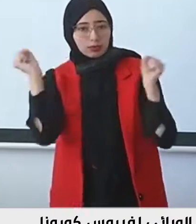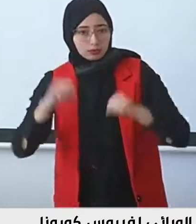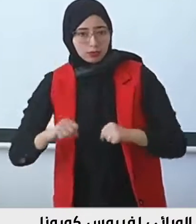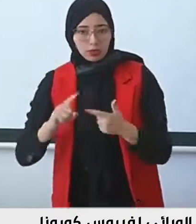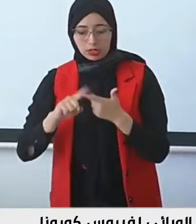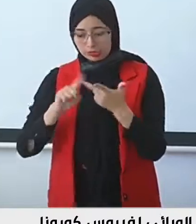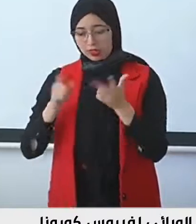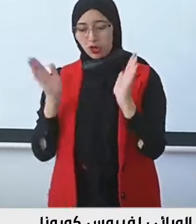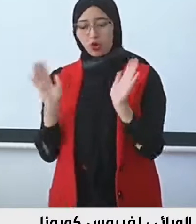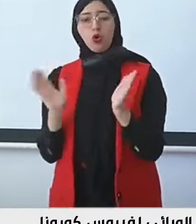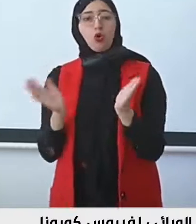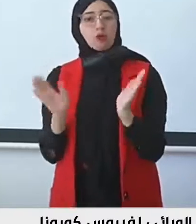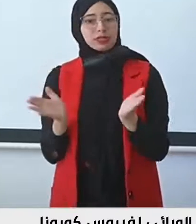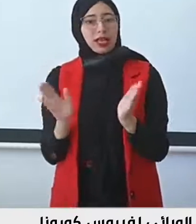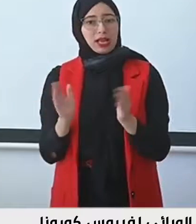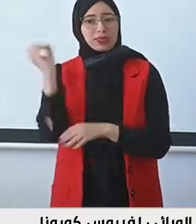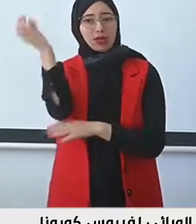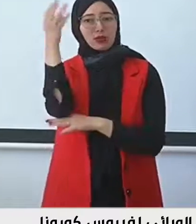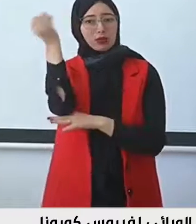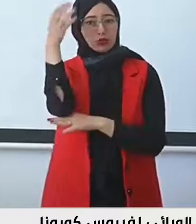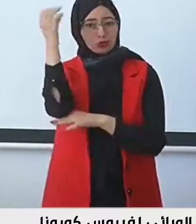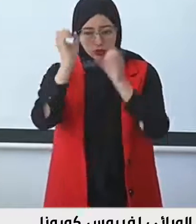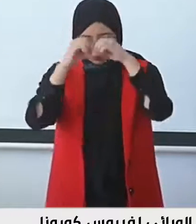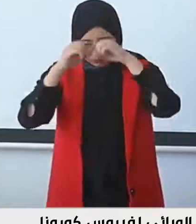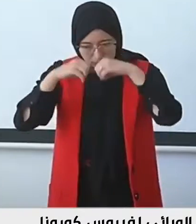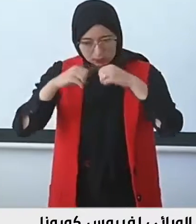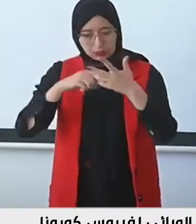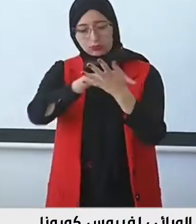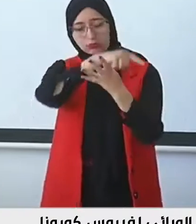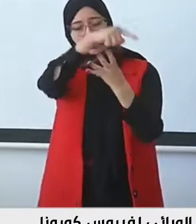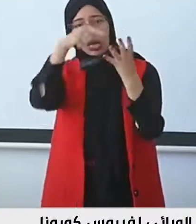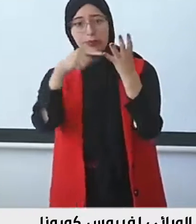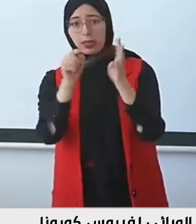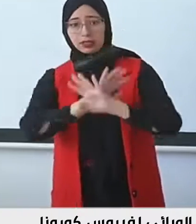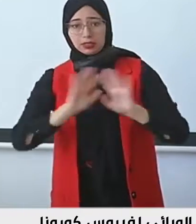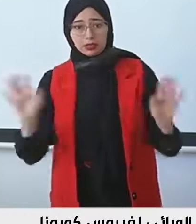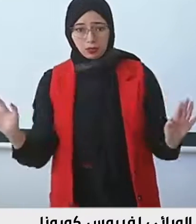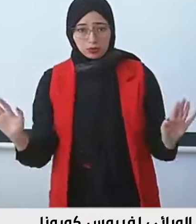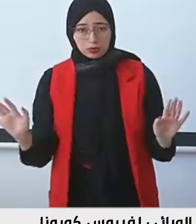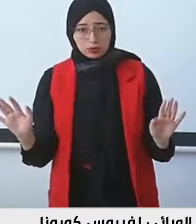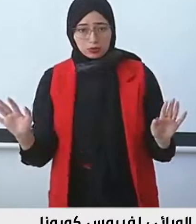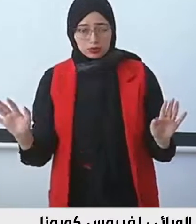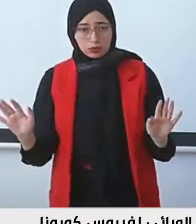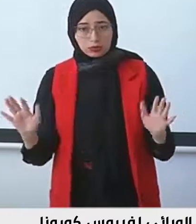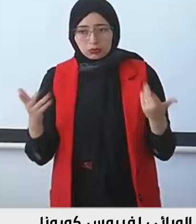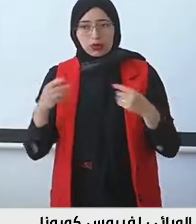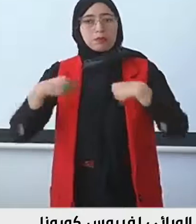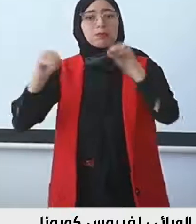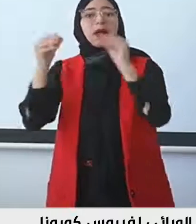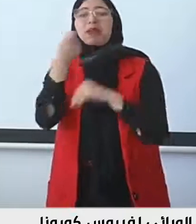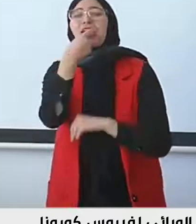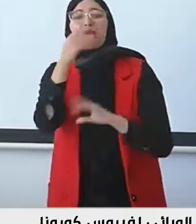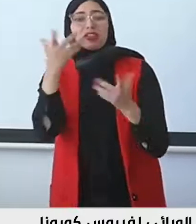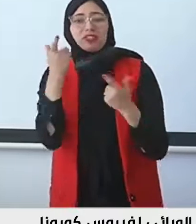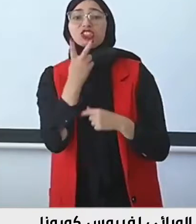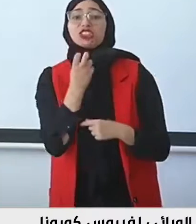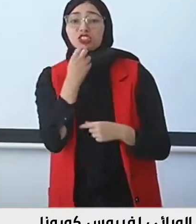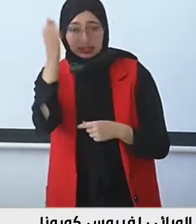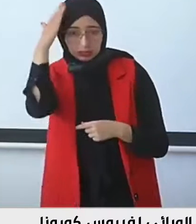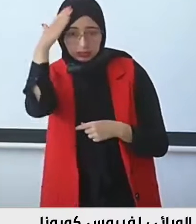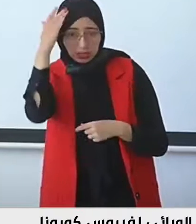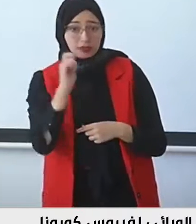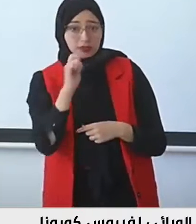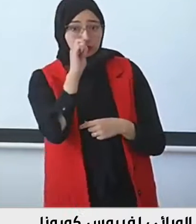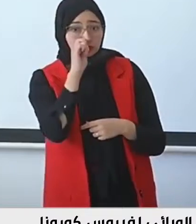في المستشفيات أقسام الاستعجالي والمقابر. إذا حاليا هذا البروتوكول نتاع استعمال